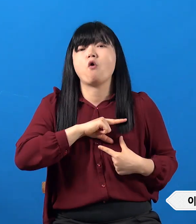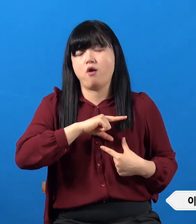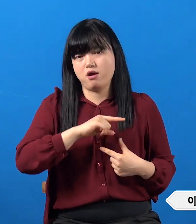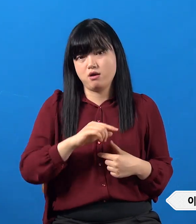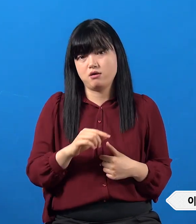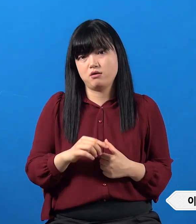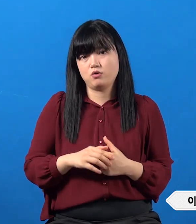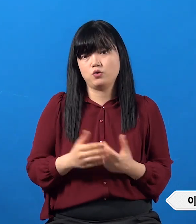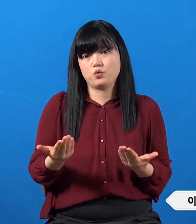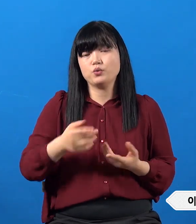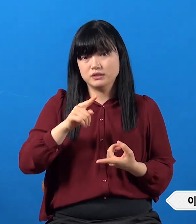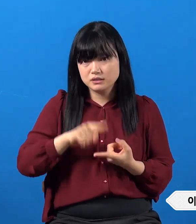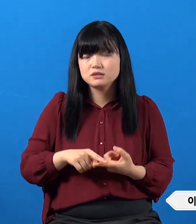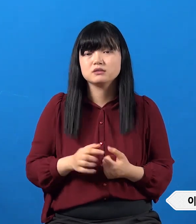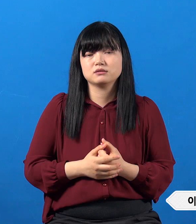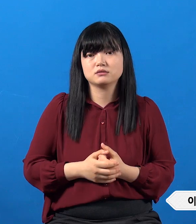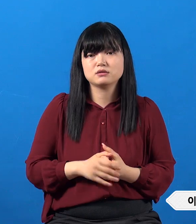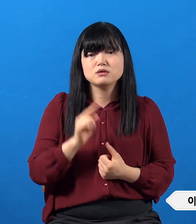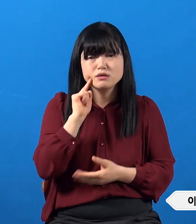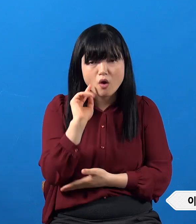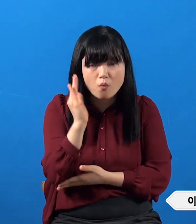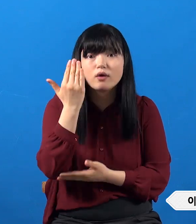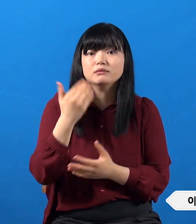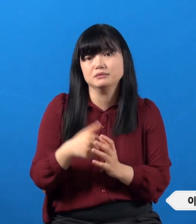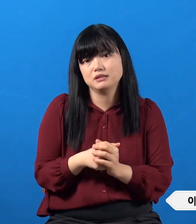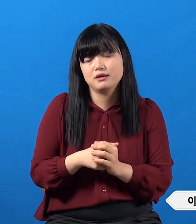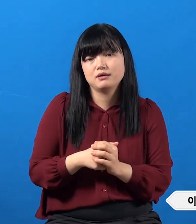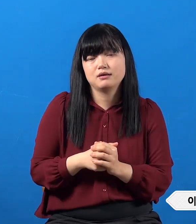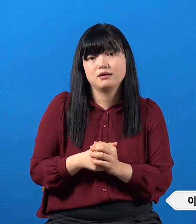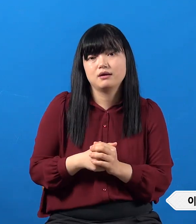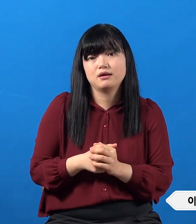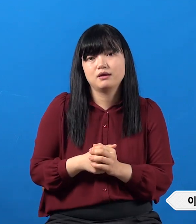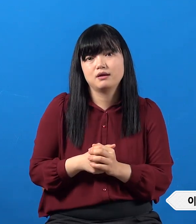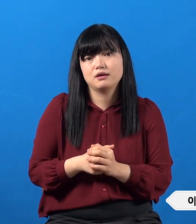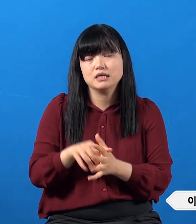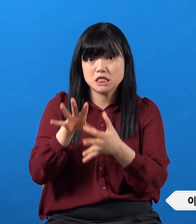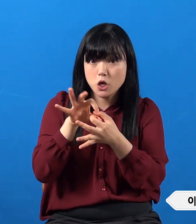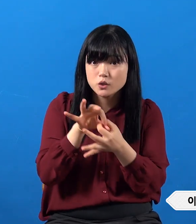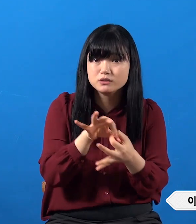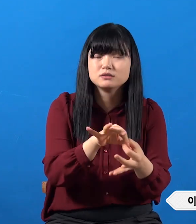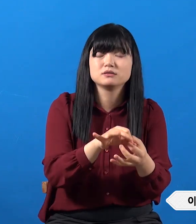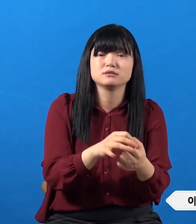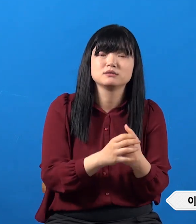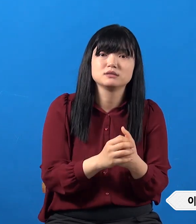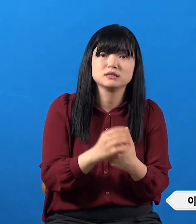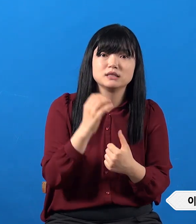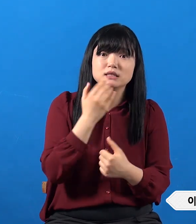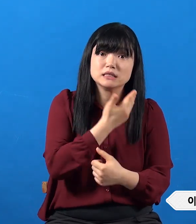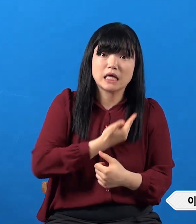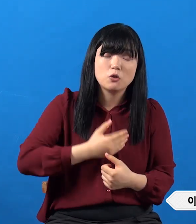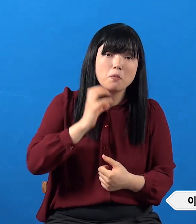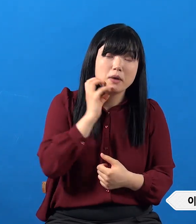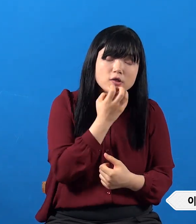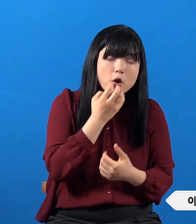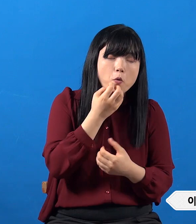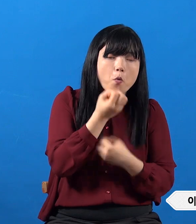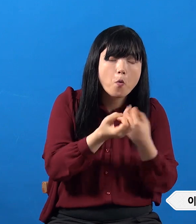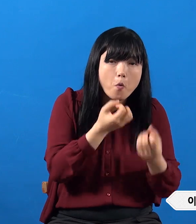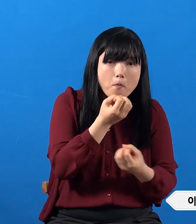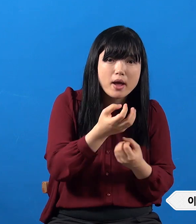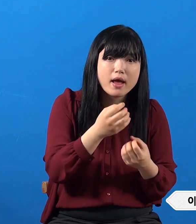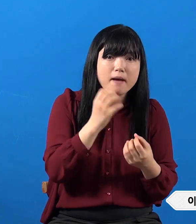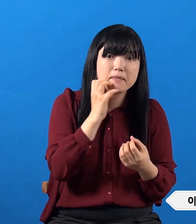것이에요. 그것은 영광스러운 것입니다. 자, 이어지는 계속적인 사도 베드로의 고백을